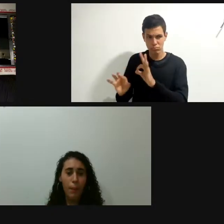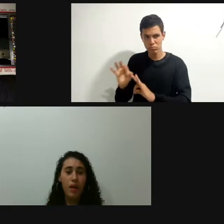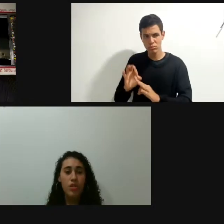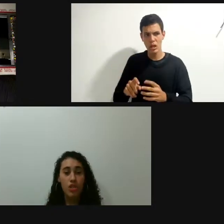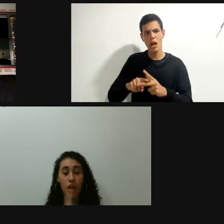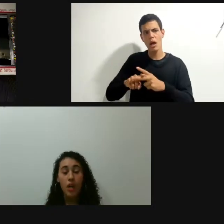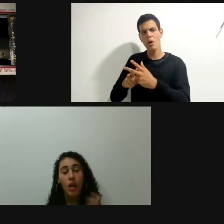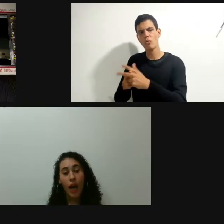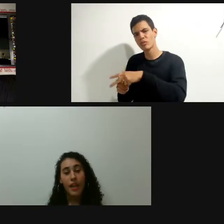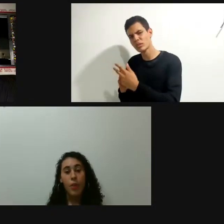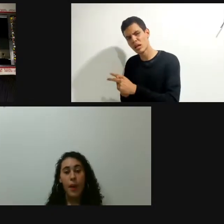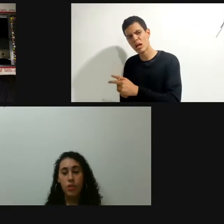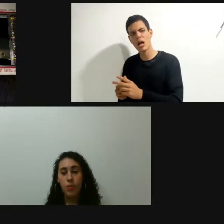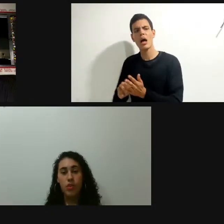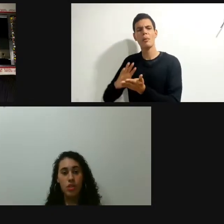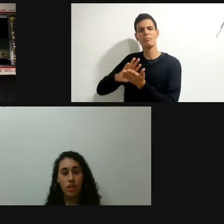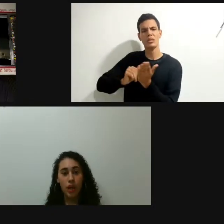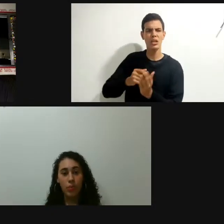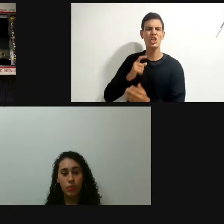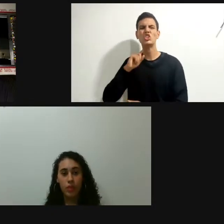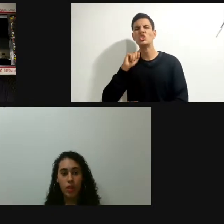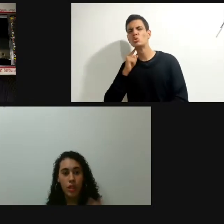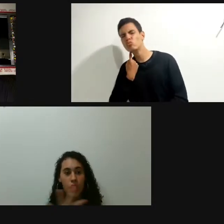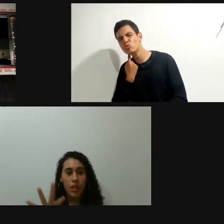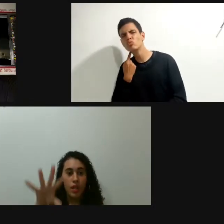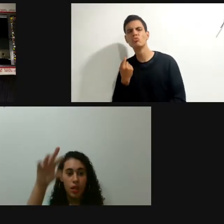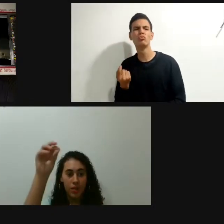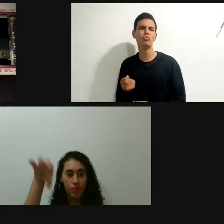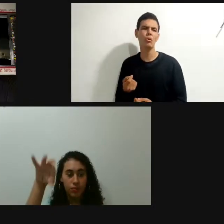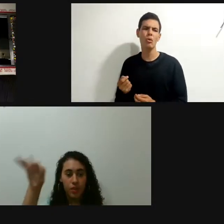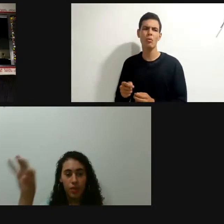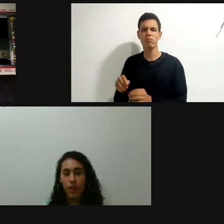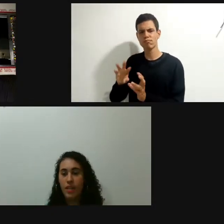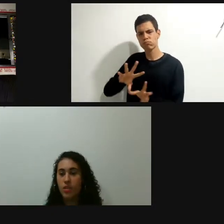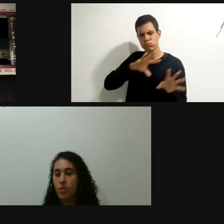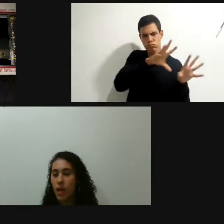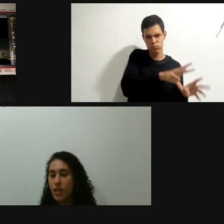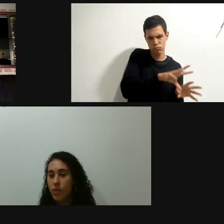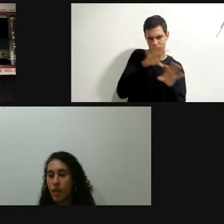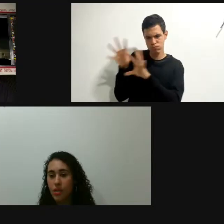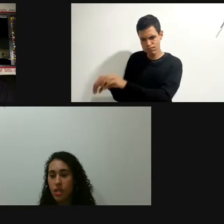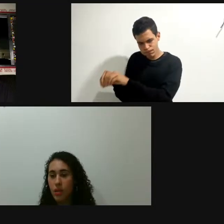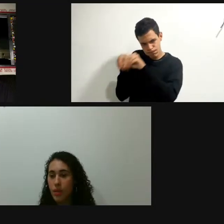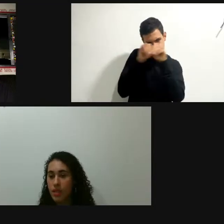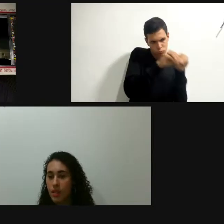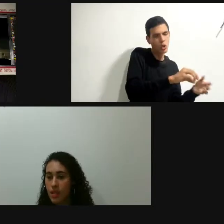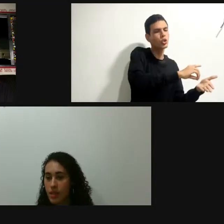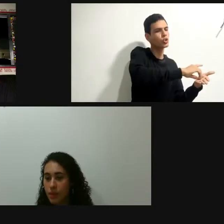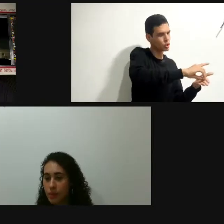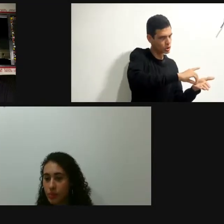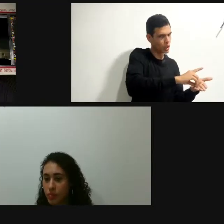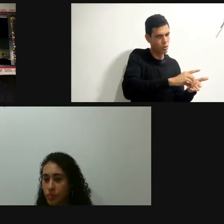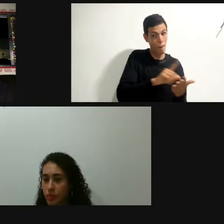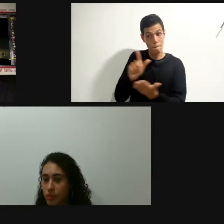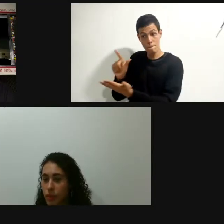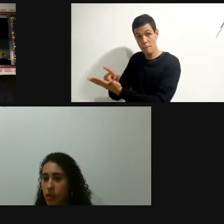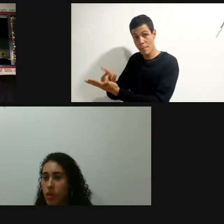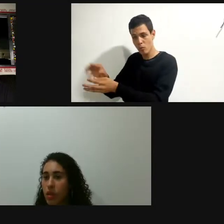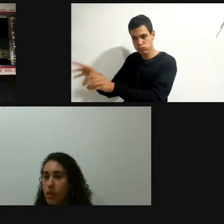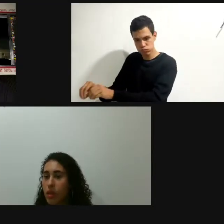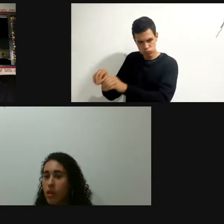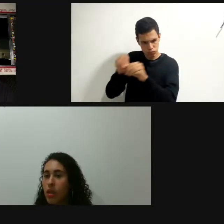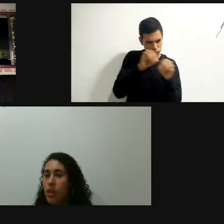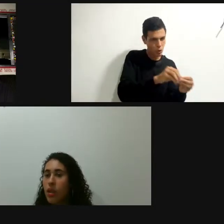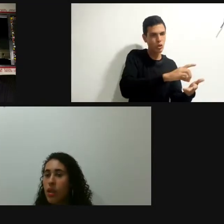alguma mancha, aí eu passo para o digital e faço as alterações que precisa.